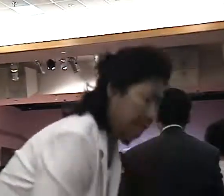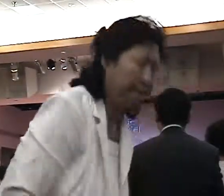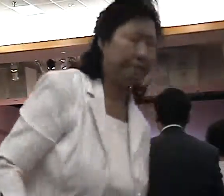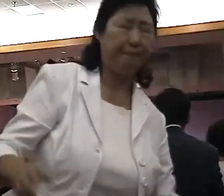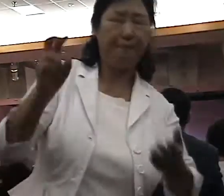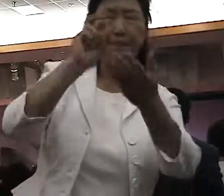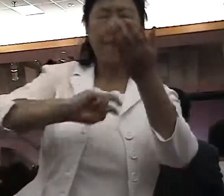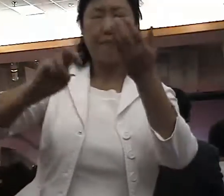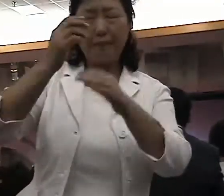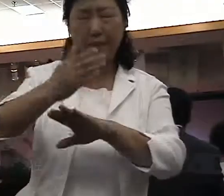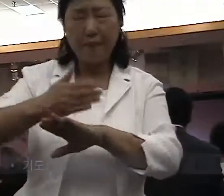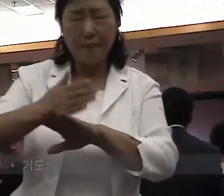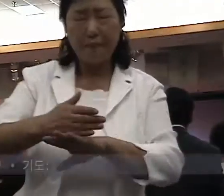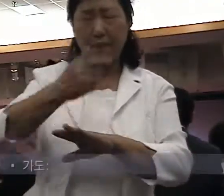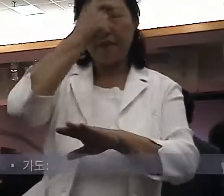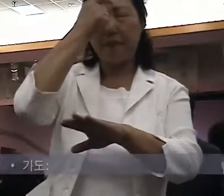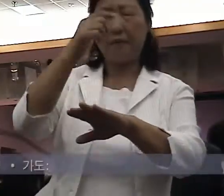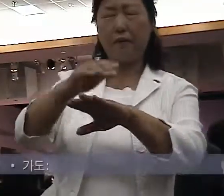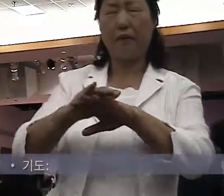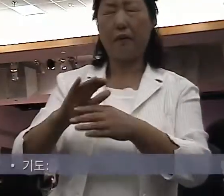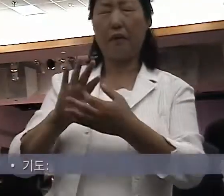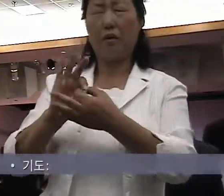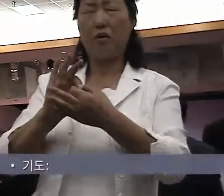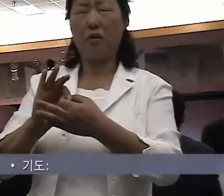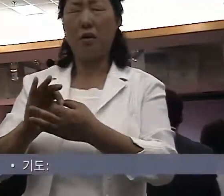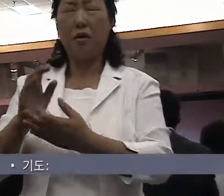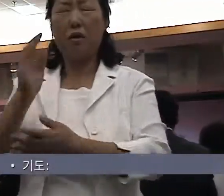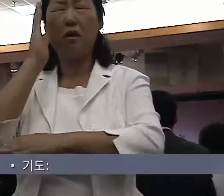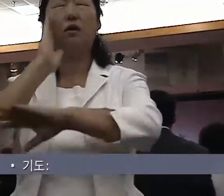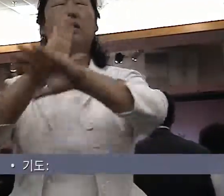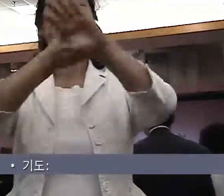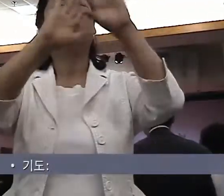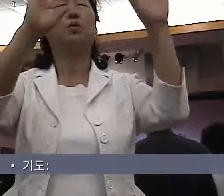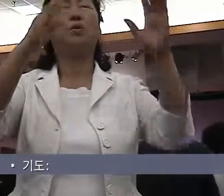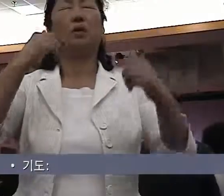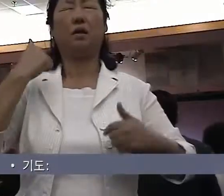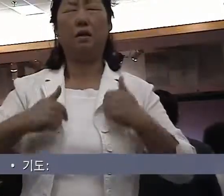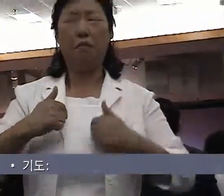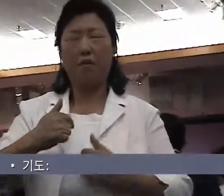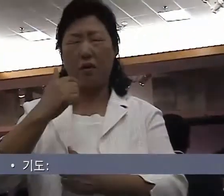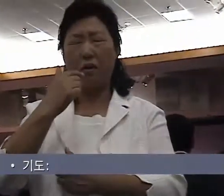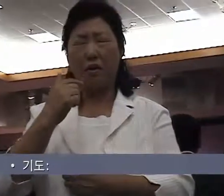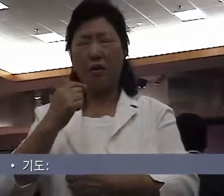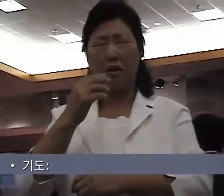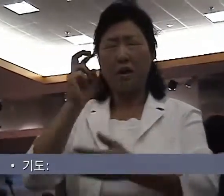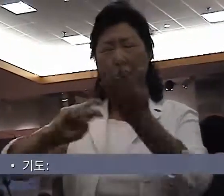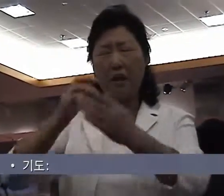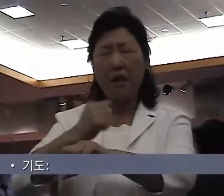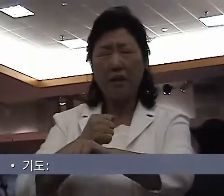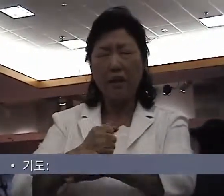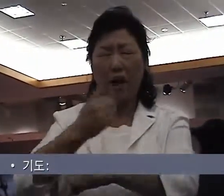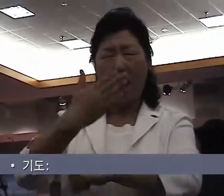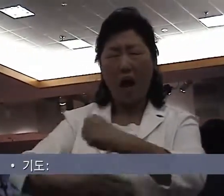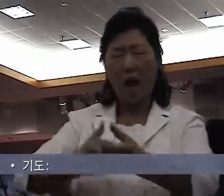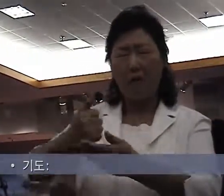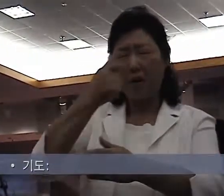찬양과 감사 예배를 통하여 천국의 기쁨에 참여케 하시는 하나님, 예배에 임할 때 주시는 큰